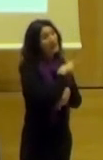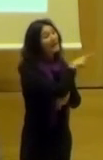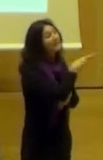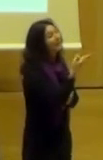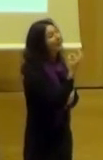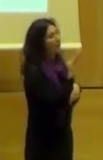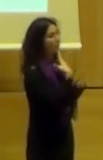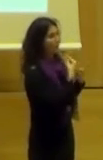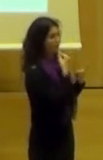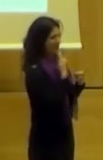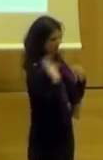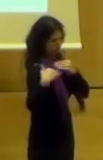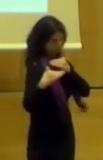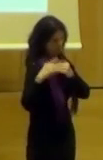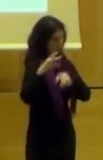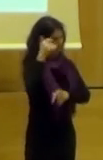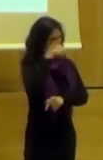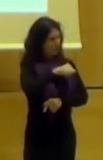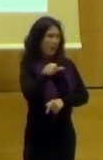destaca, ser joven, cuatera de la misma de la que él,